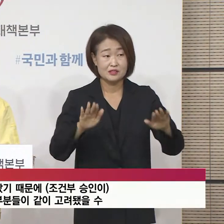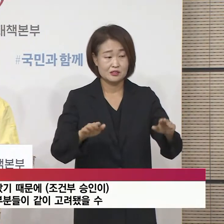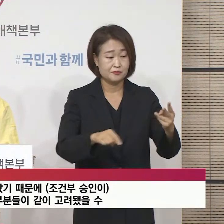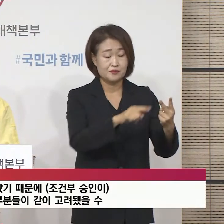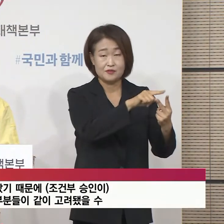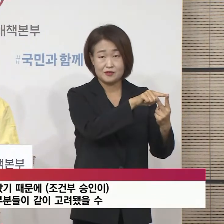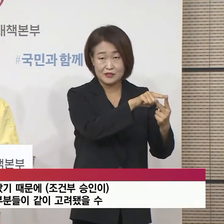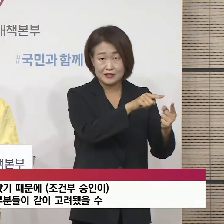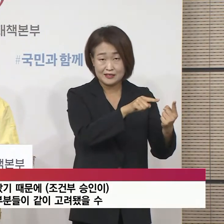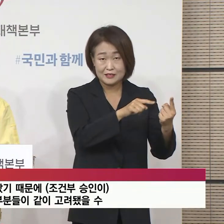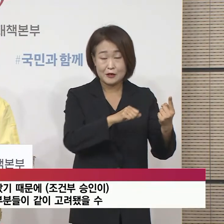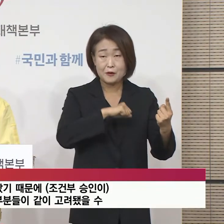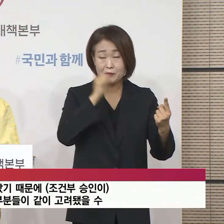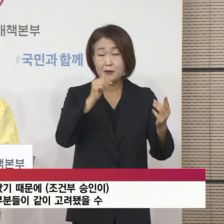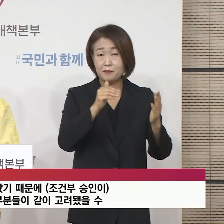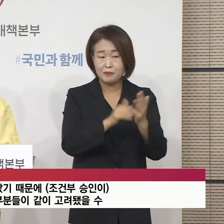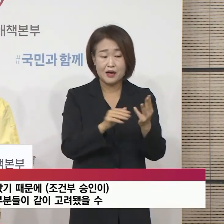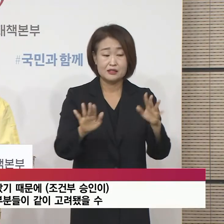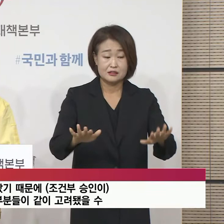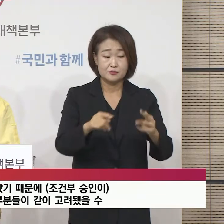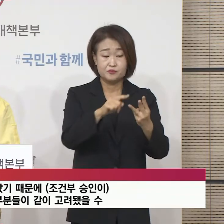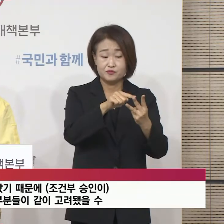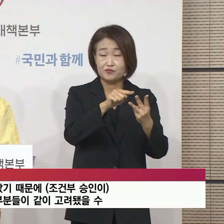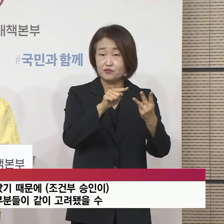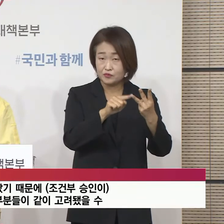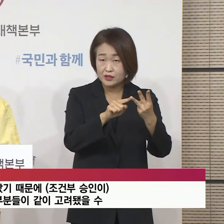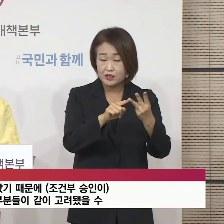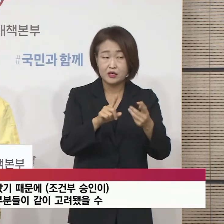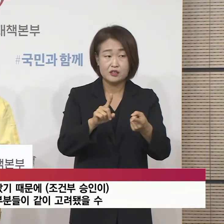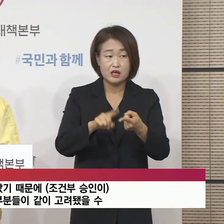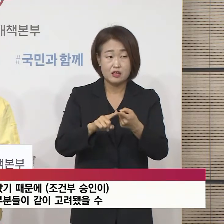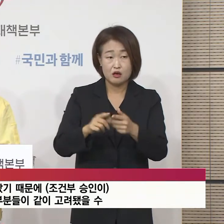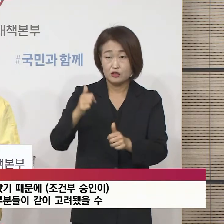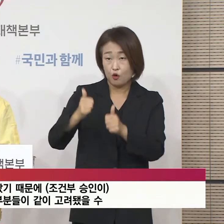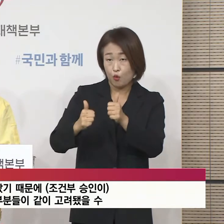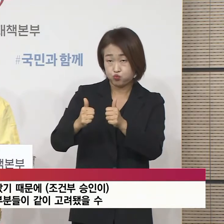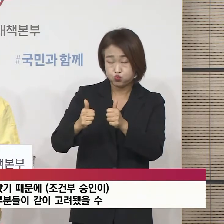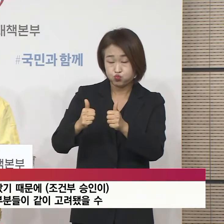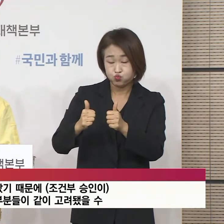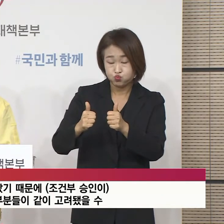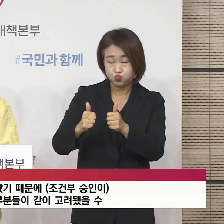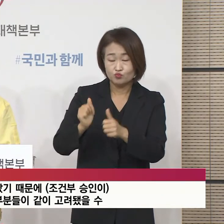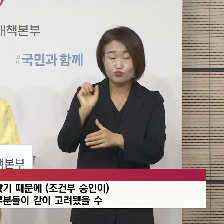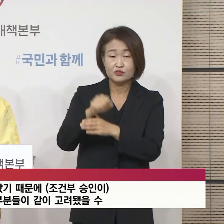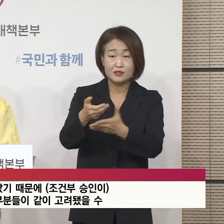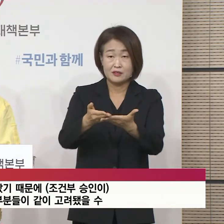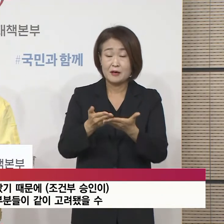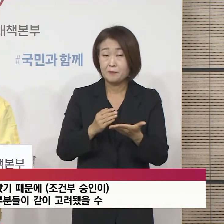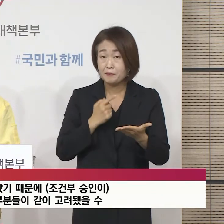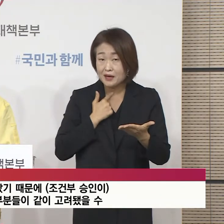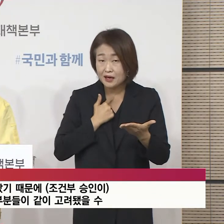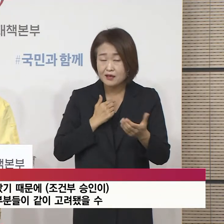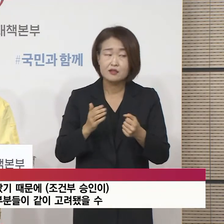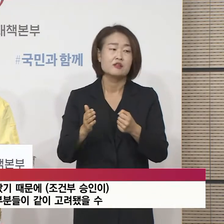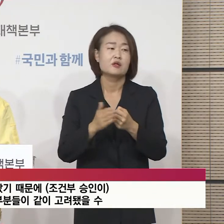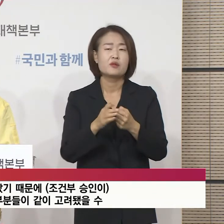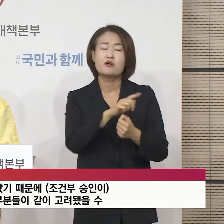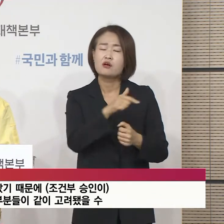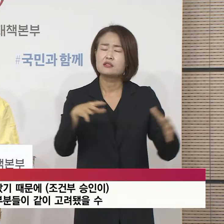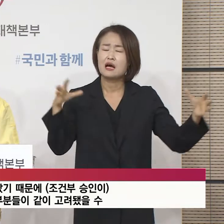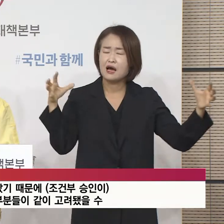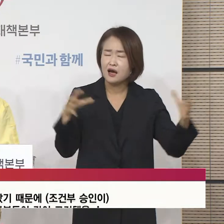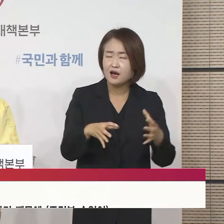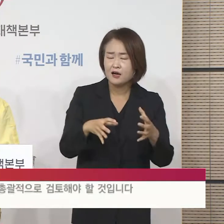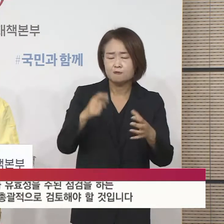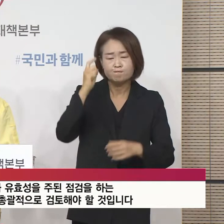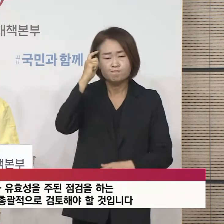이제 받았기 때문에 그런 부분들이 연속적으로 좀 이루어진다는 그런 부분들이 아마 뭐 같이 고려가